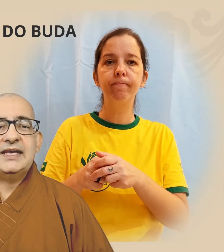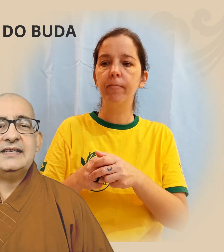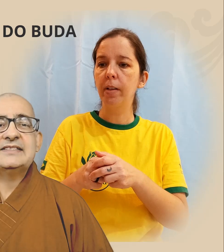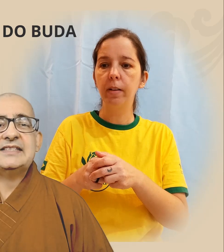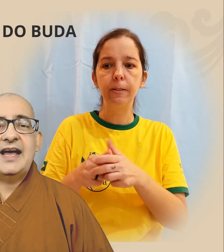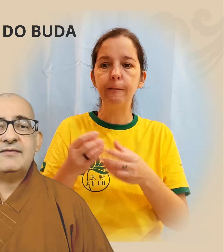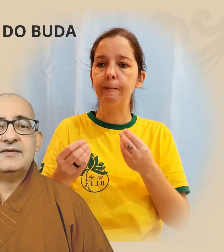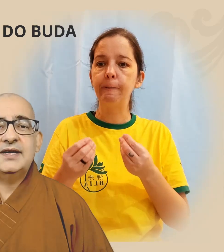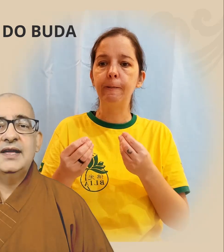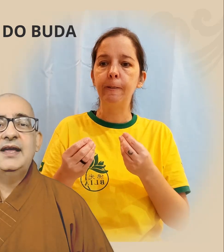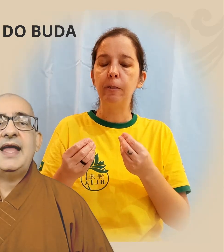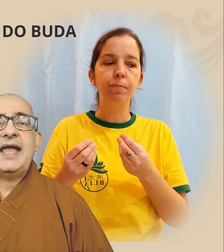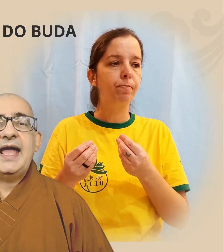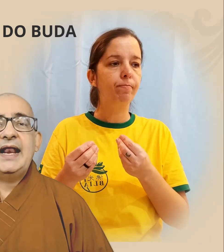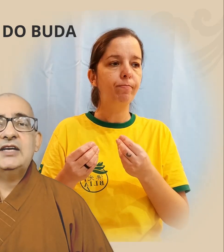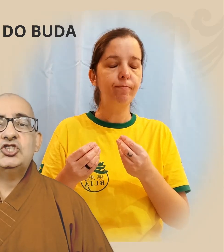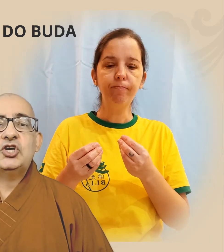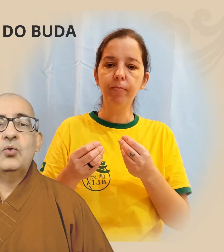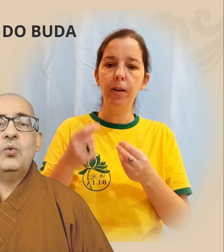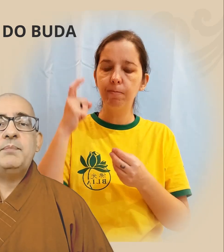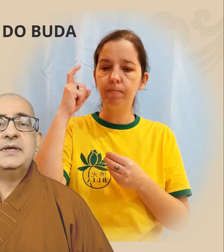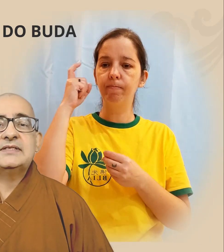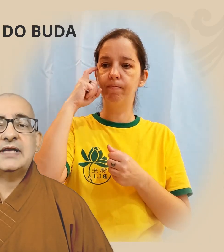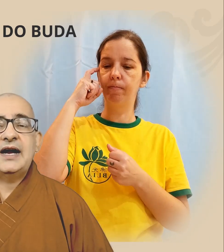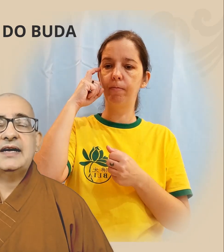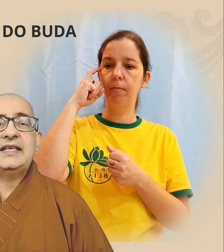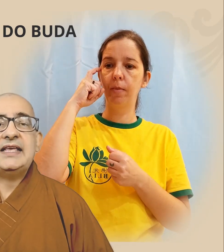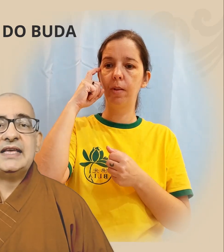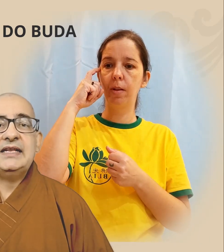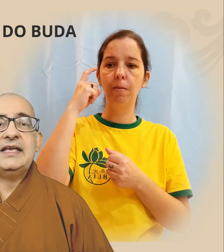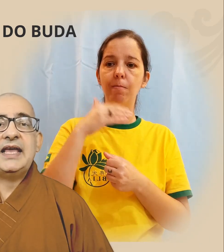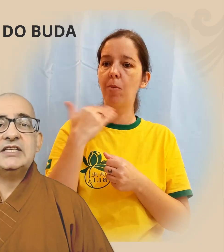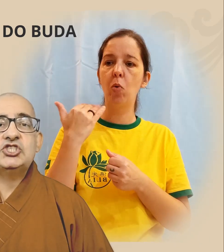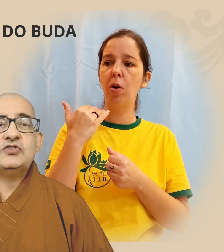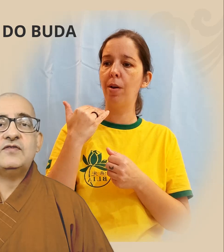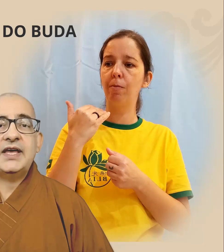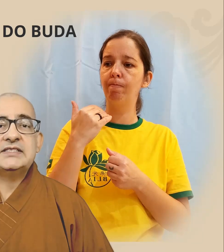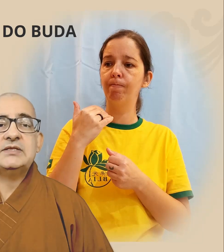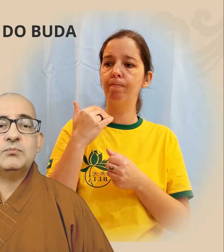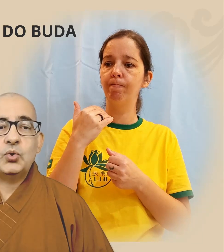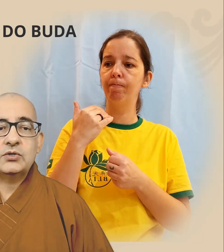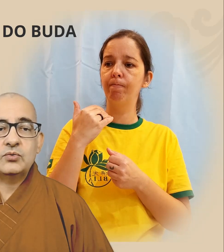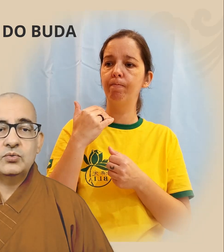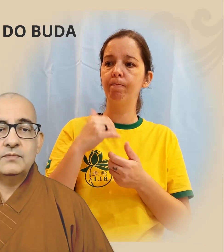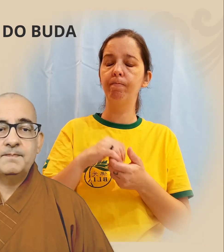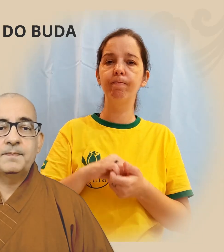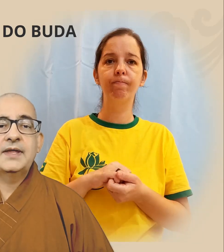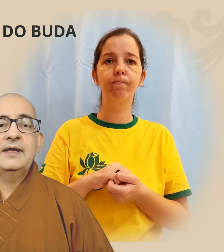que ele estava, ela chegou a pensar que ele estivesse morto.